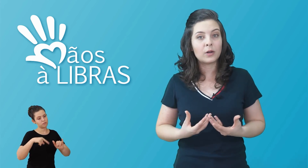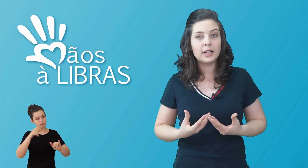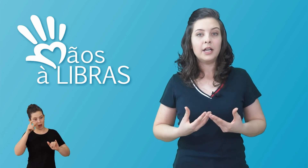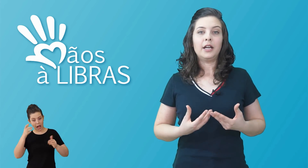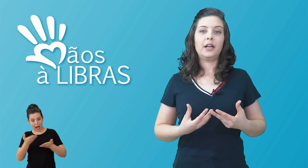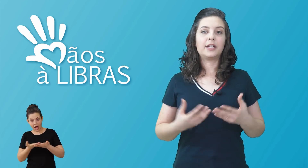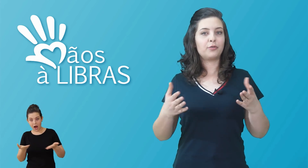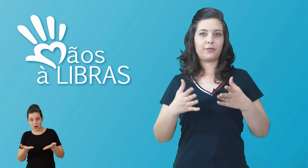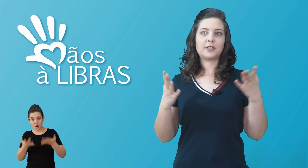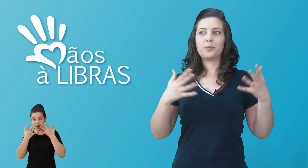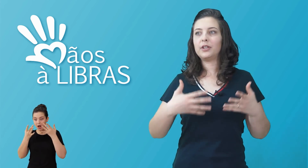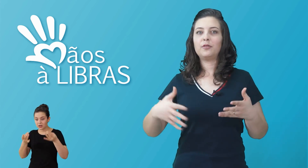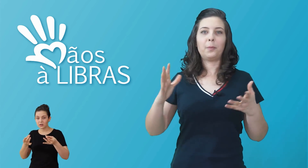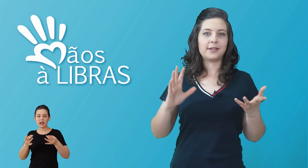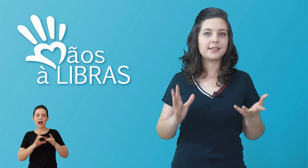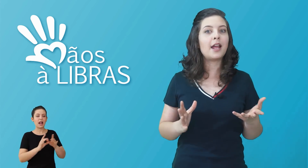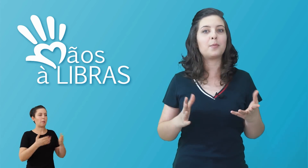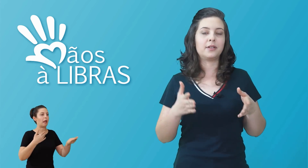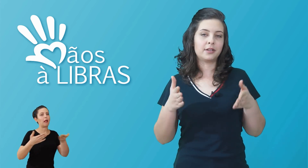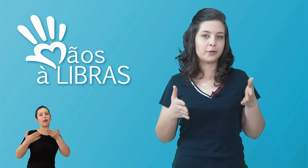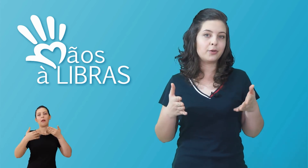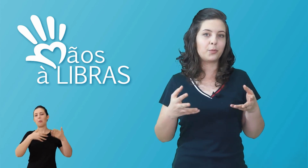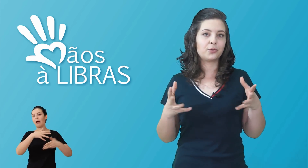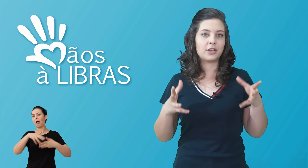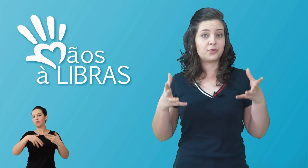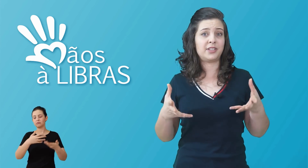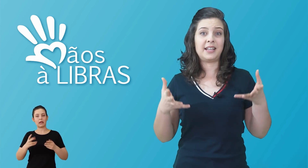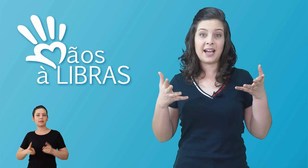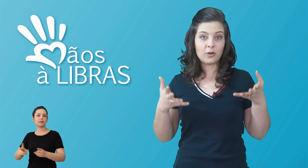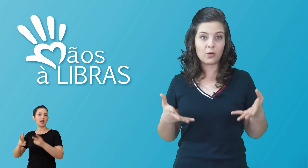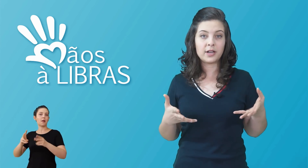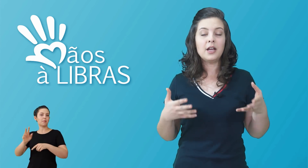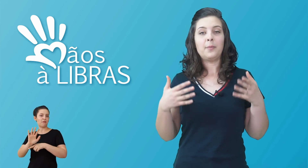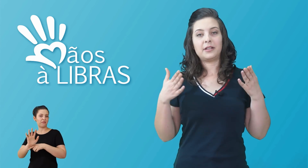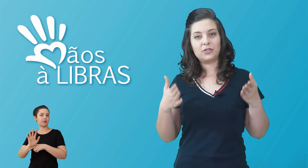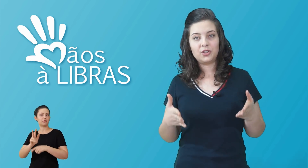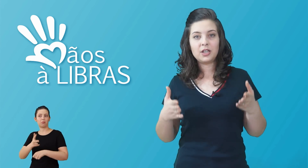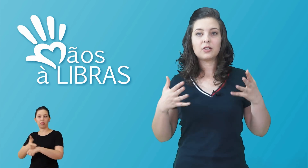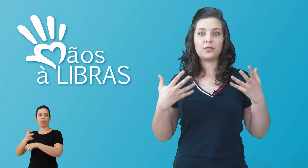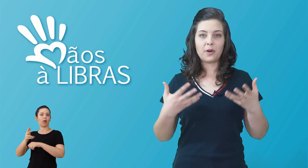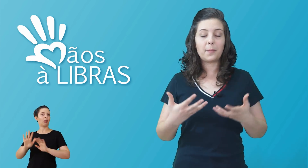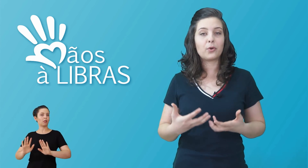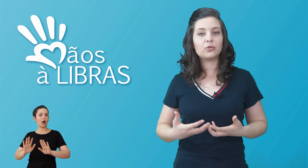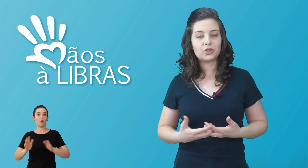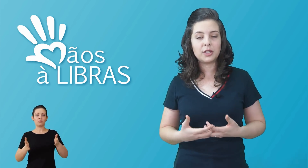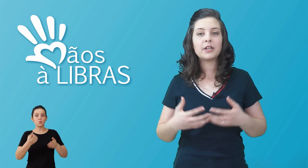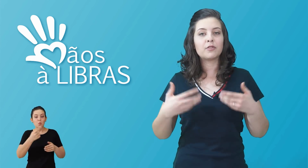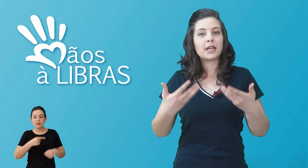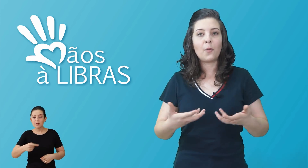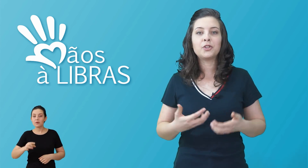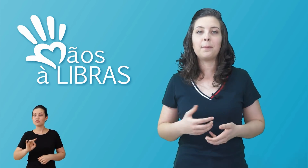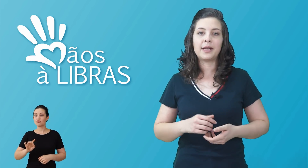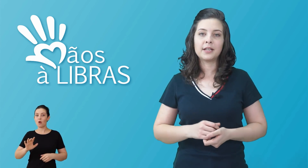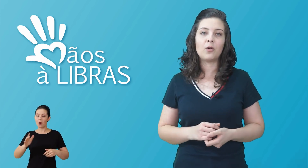uma aula que não vai ficar disponível para sempre. Então, a oportunidade que você tem agora para assistir de forma produtiva